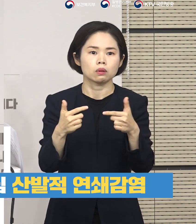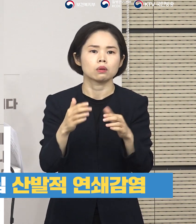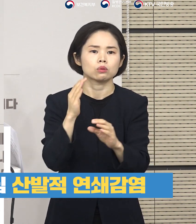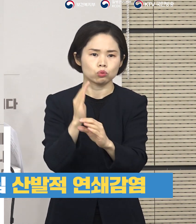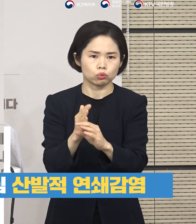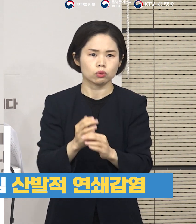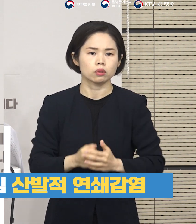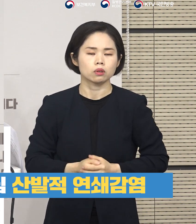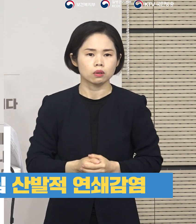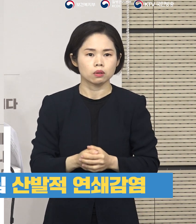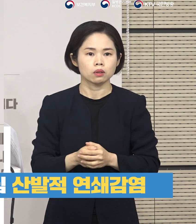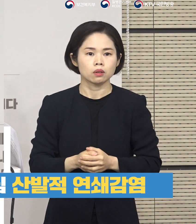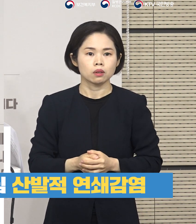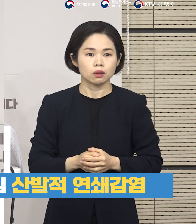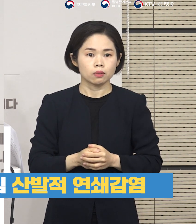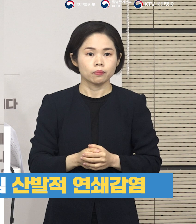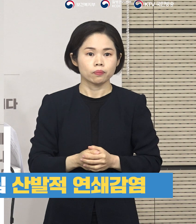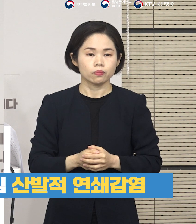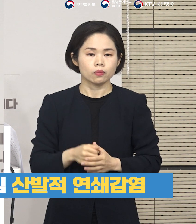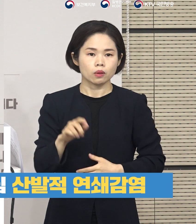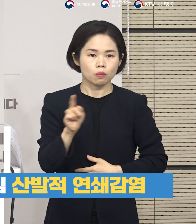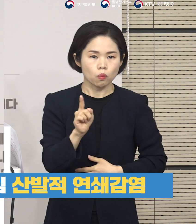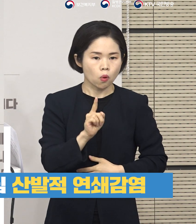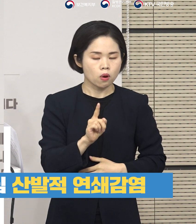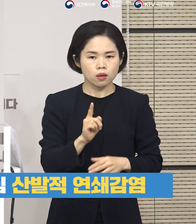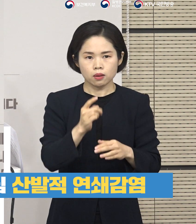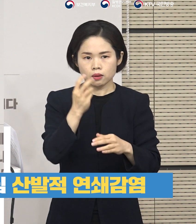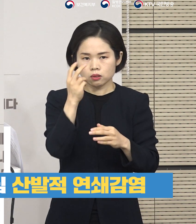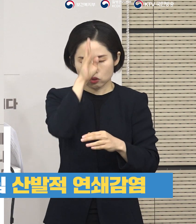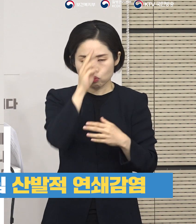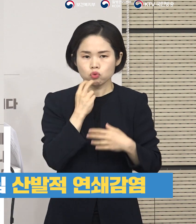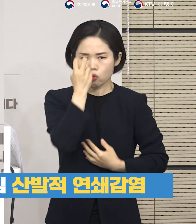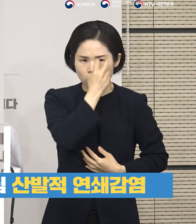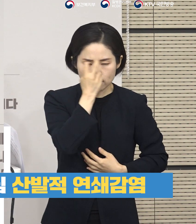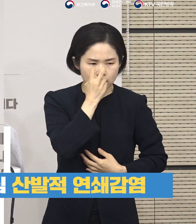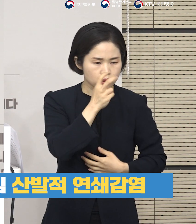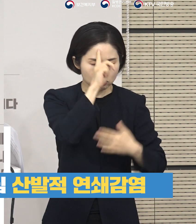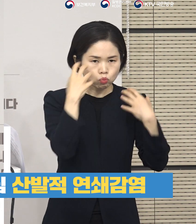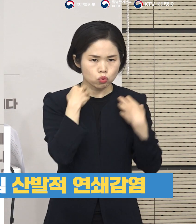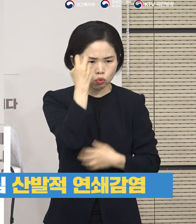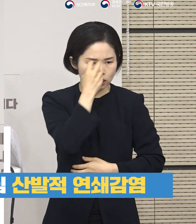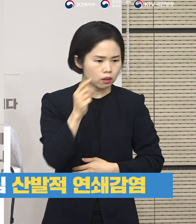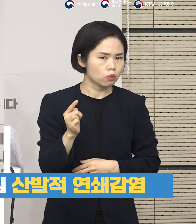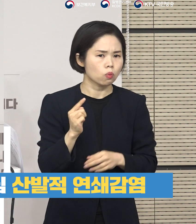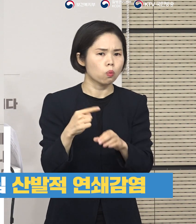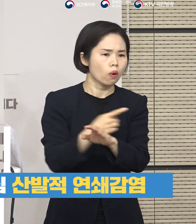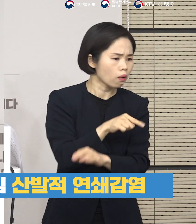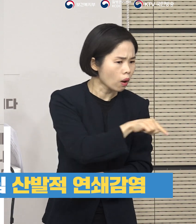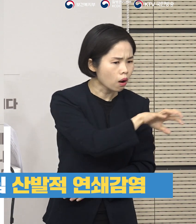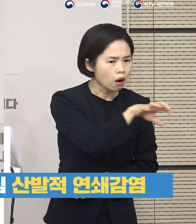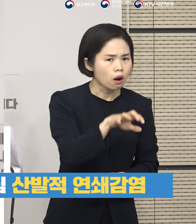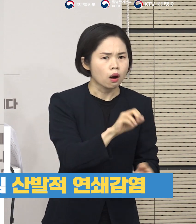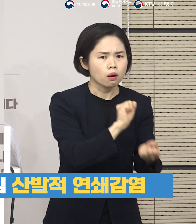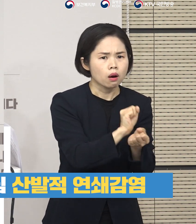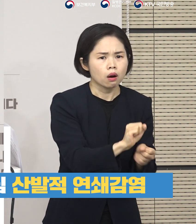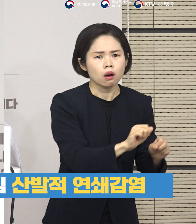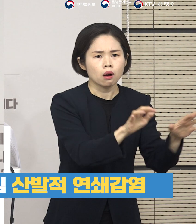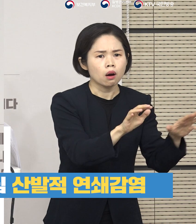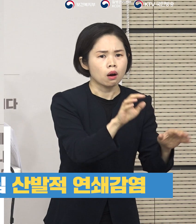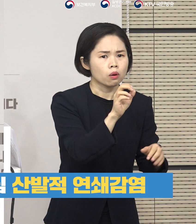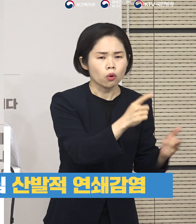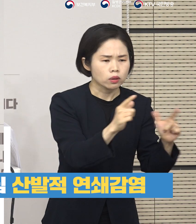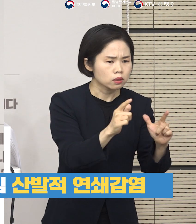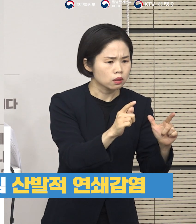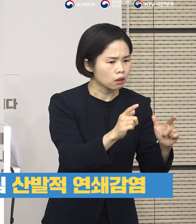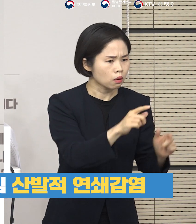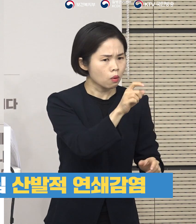있는 상황입니다. 특히 제도권 밖의 취약시설과 소규모 모임을 중심으로 산발적인